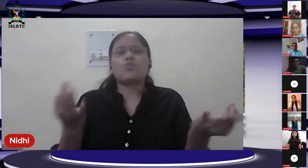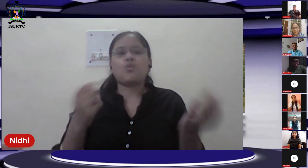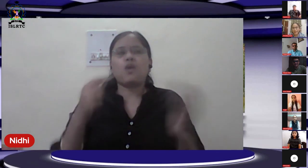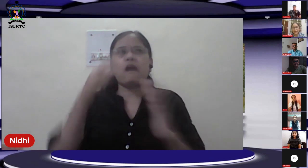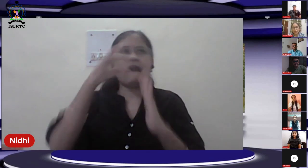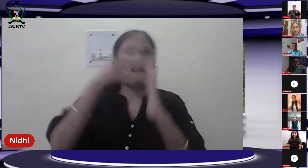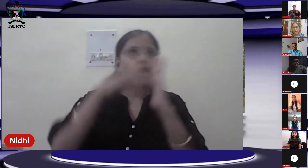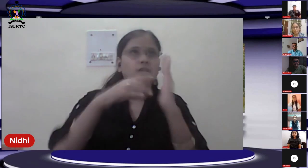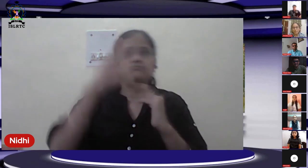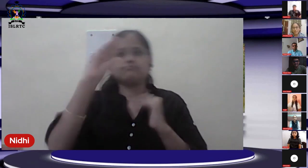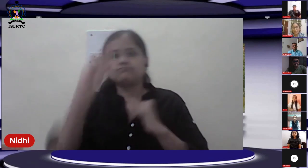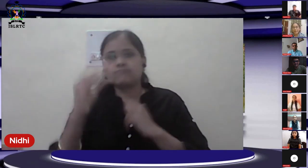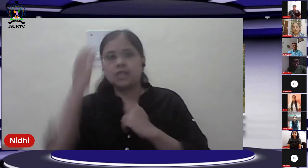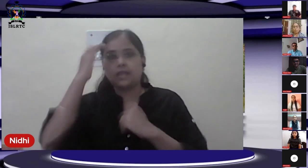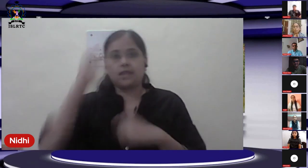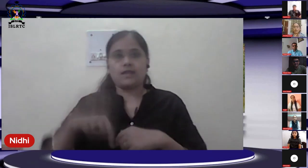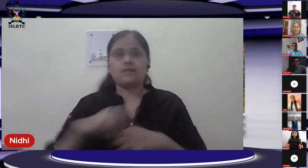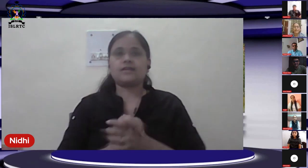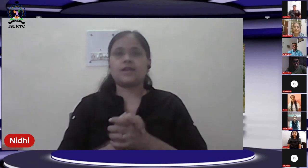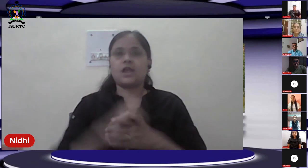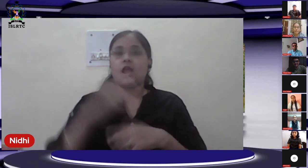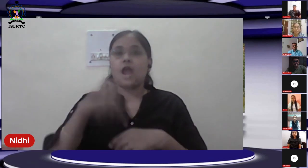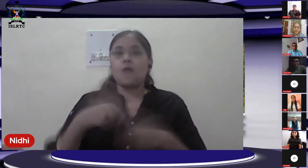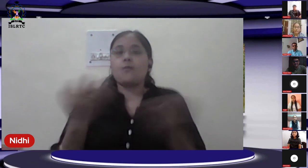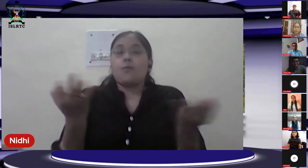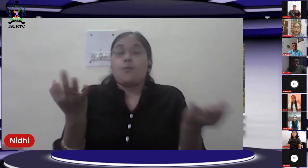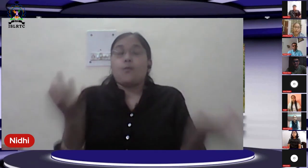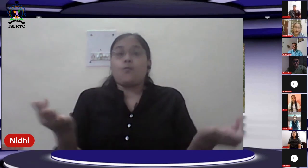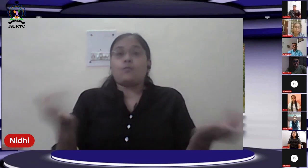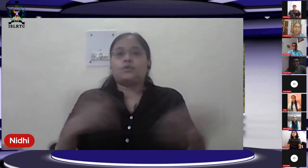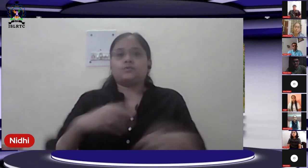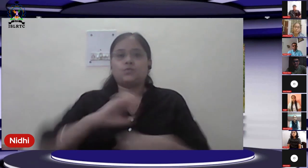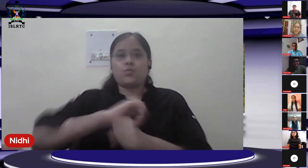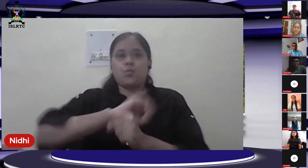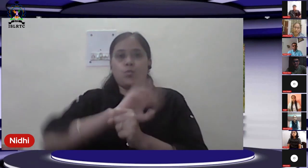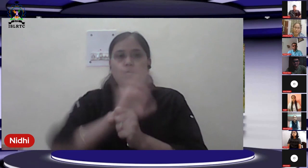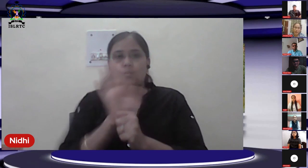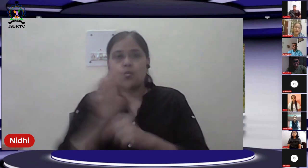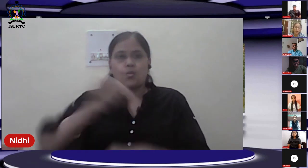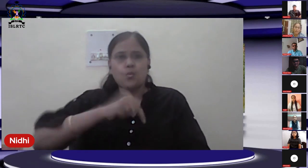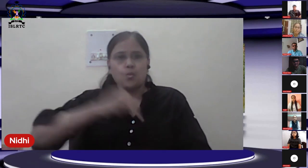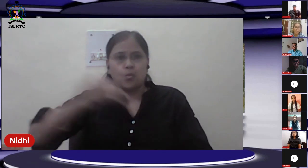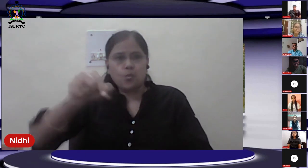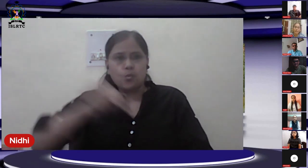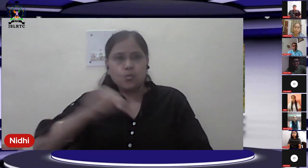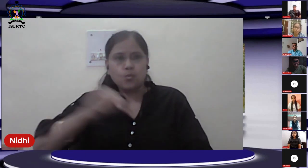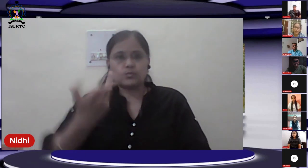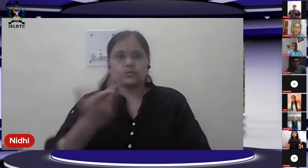अभी। लेकिन योगा आप सभी जानते हैं कोरोना वायरस पे बहुत ही ज्यादा अपना हमें योगदान दिया